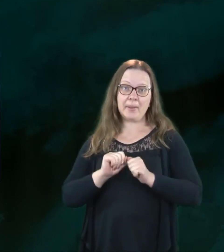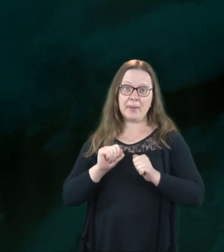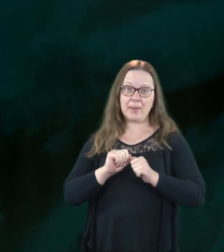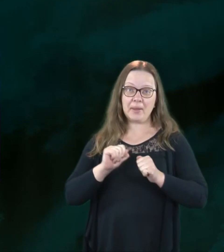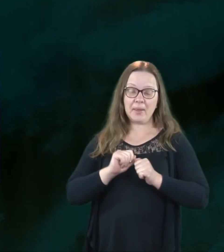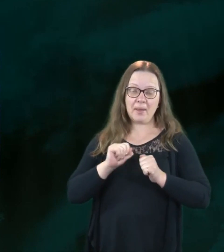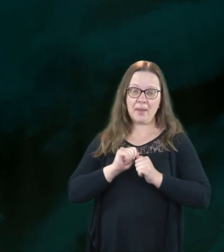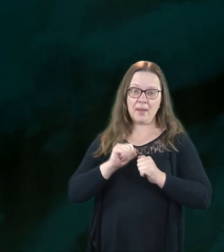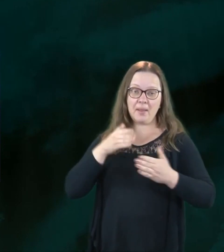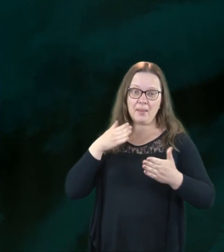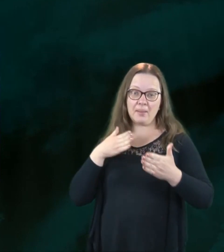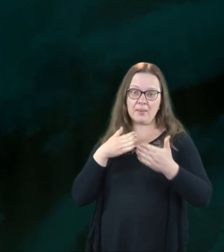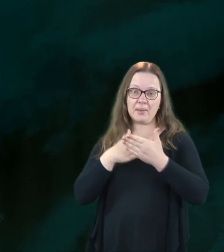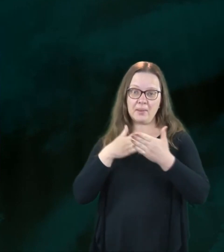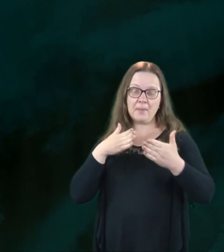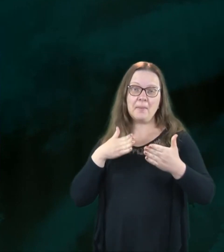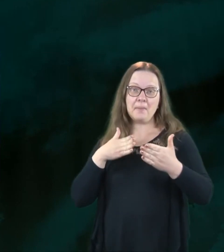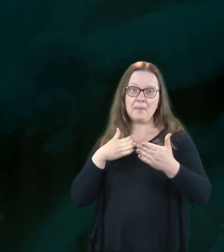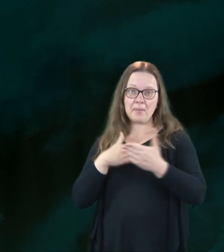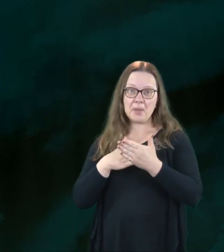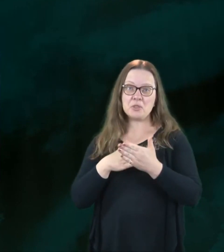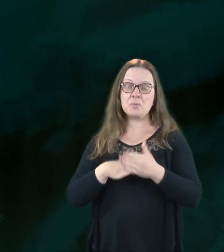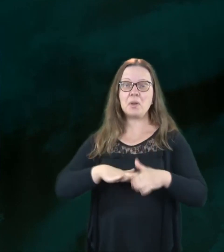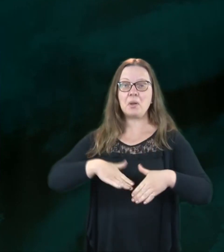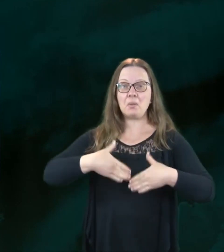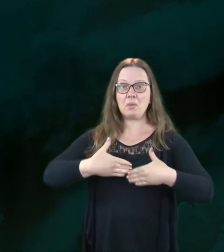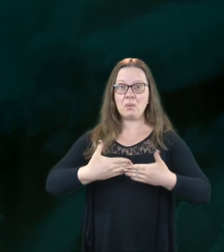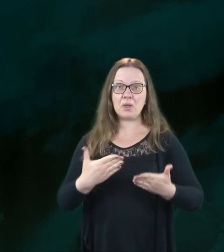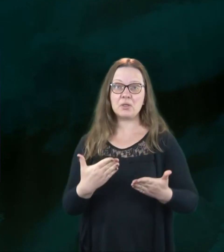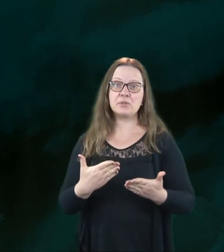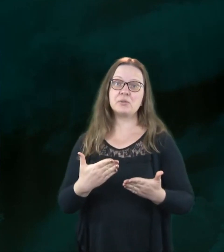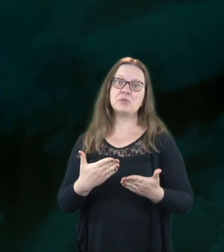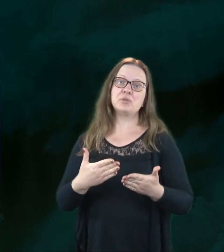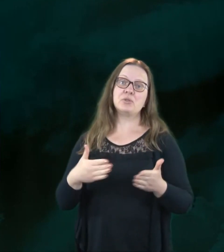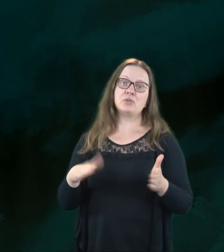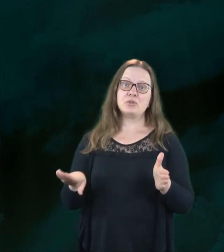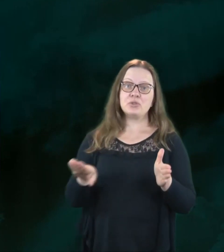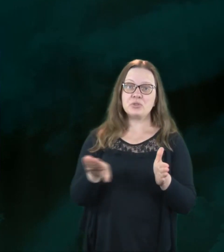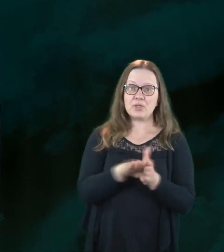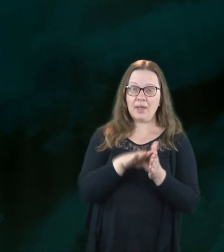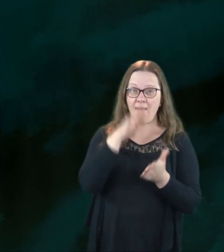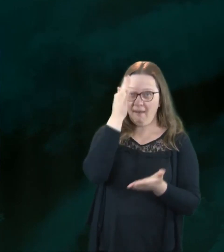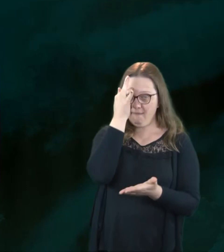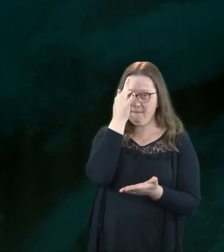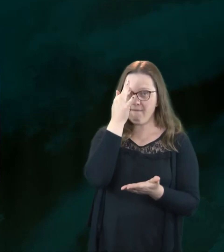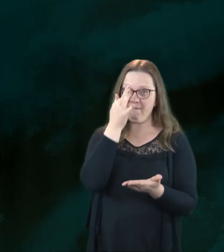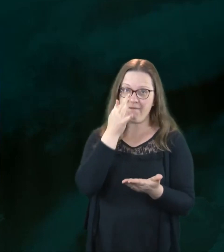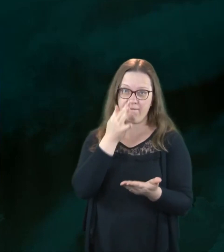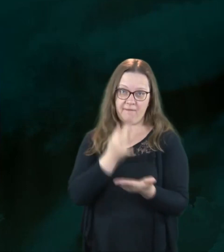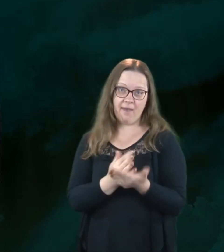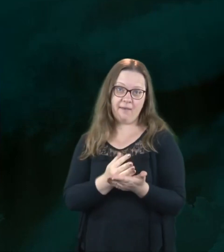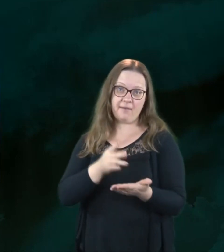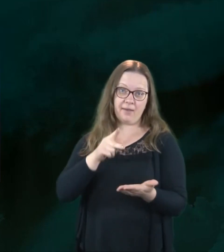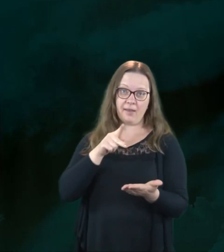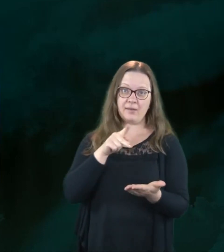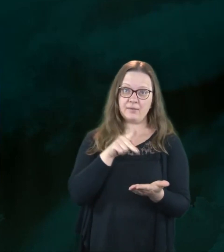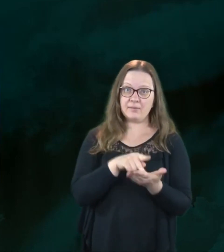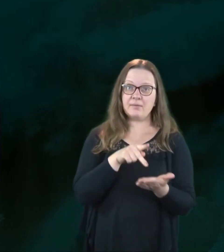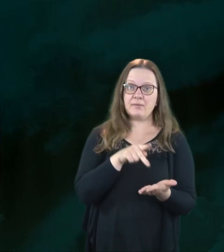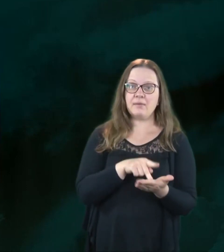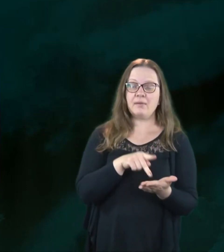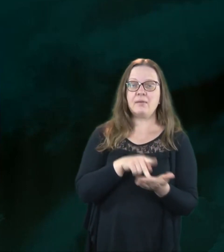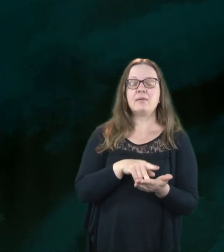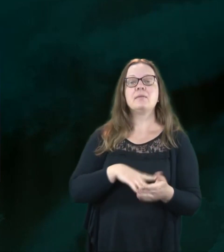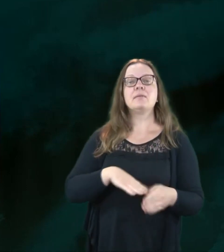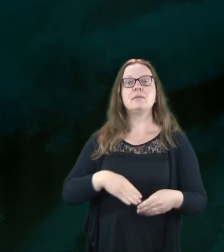a fé, eles pudessem receber a fé, a realidade da fé. É ou não é? Então, Gálatas